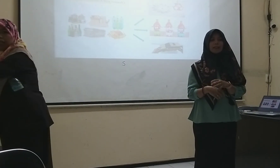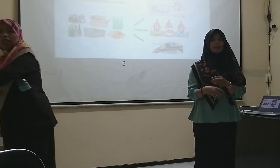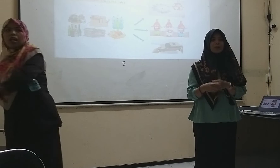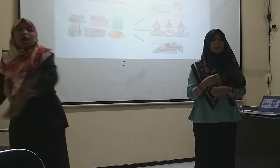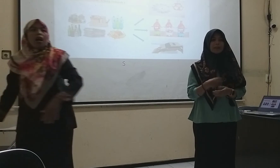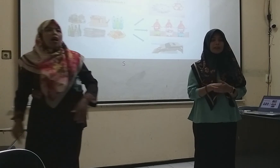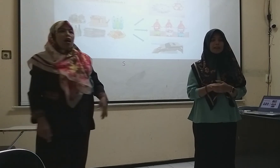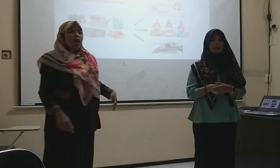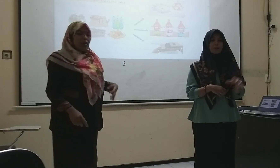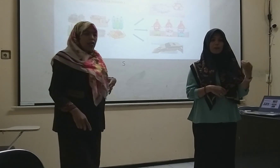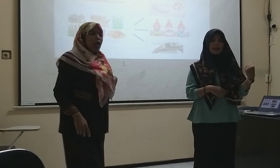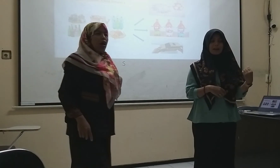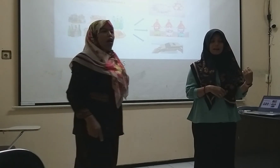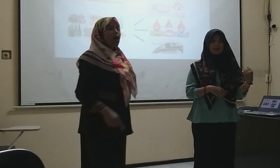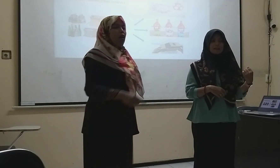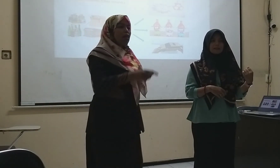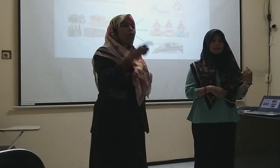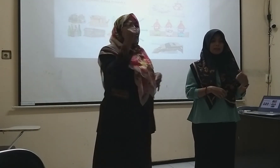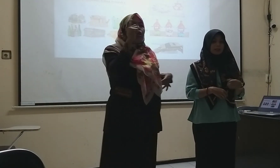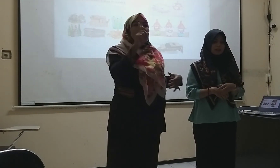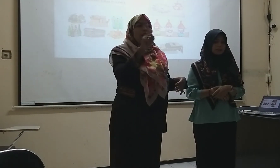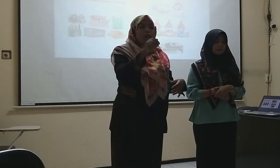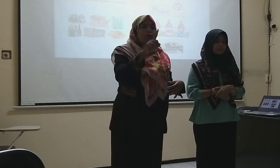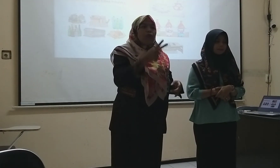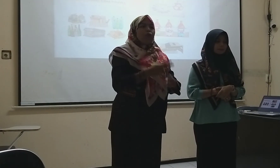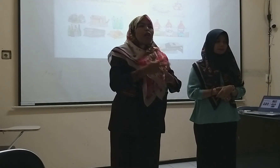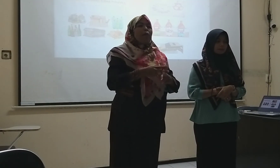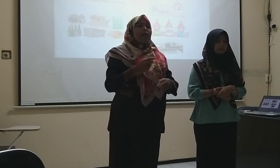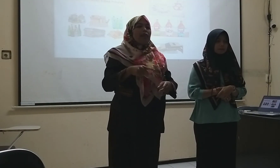Jadi itu namanya didaur ulang. Ya.